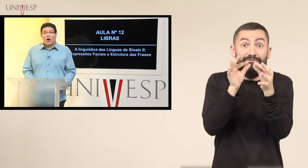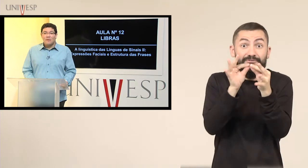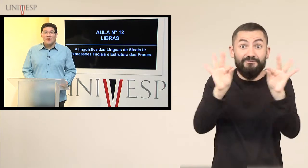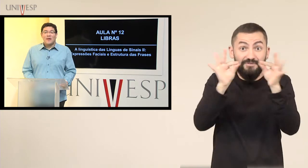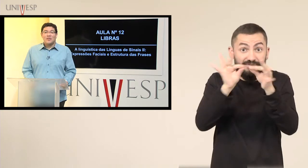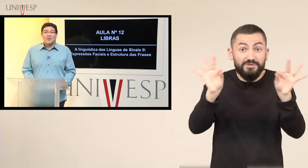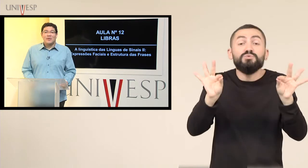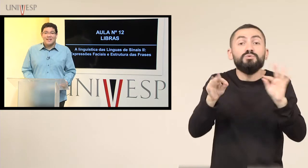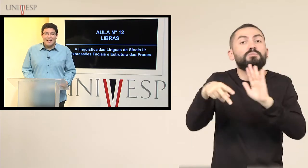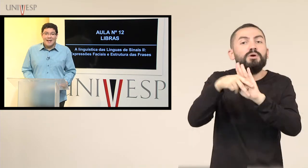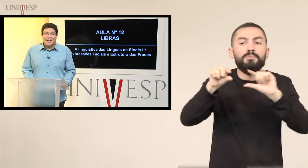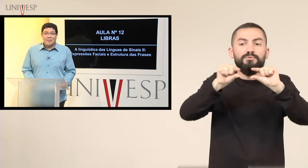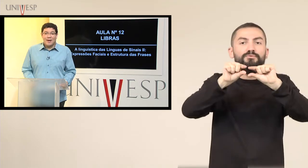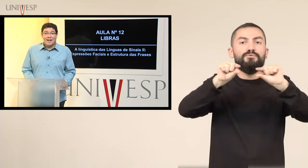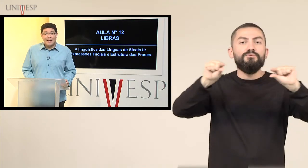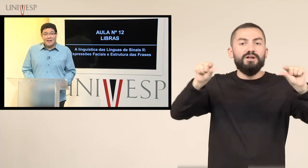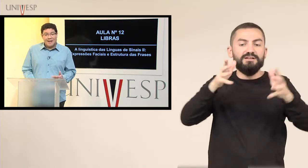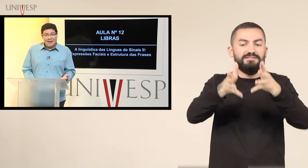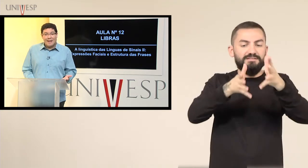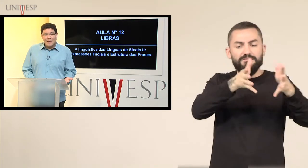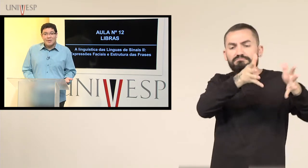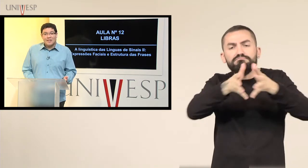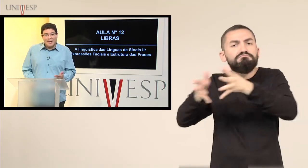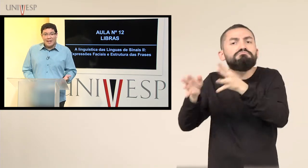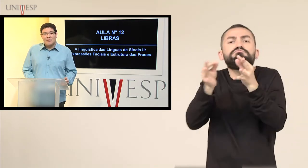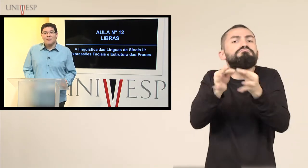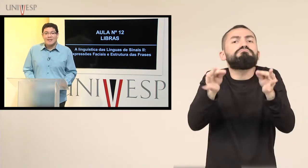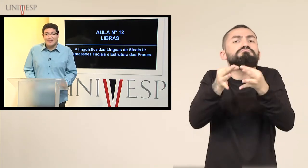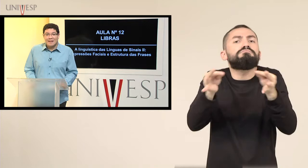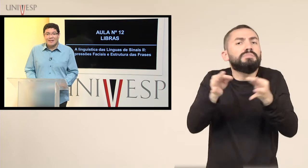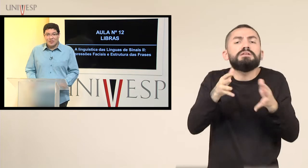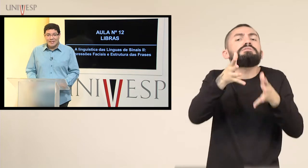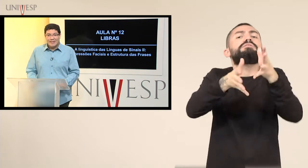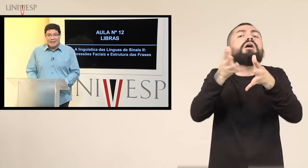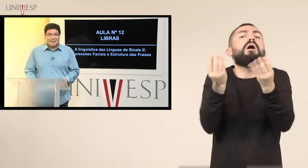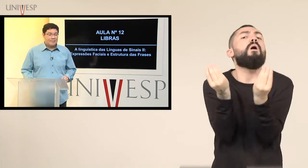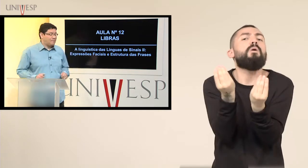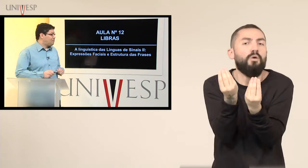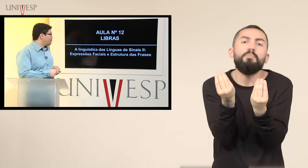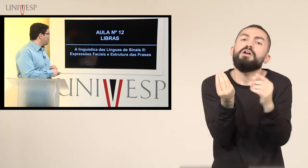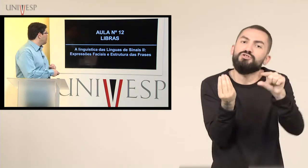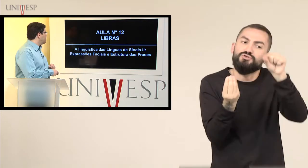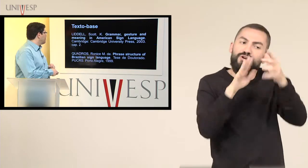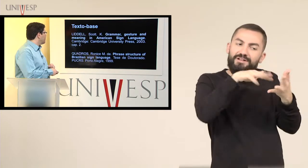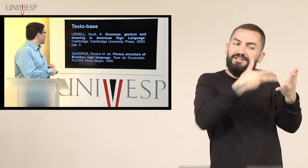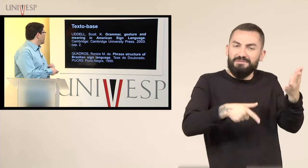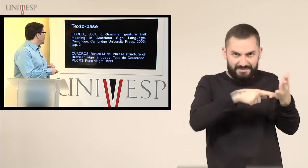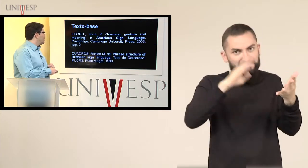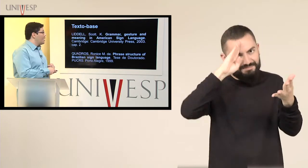línguas, obviamente com destaque para a Libras, para a língua brasileira de sinais.